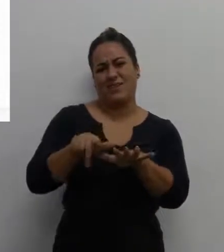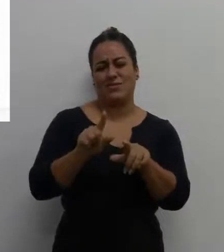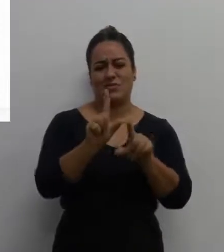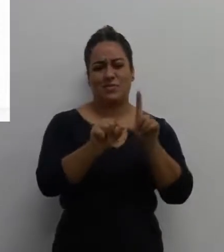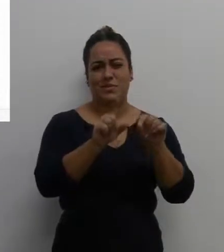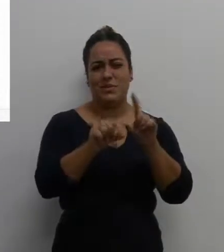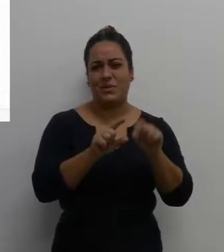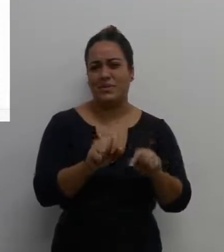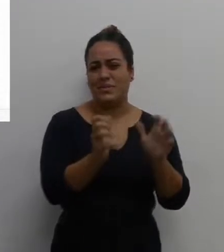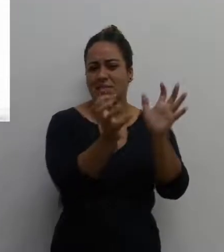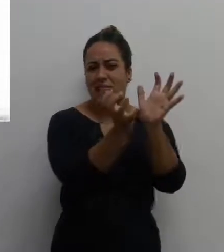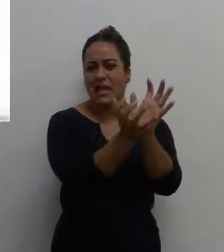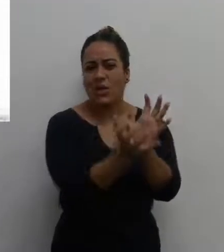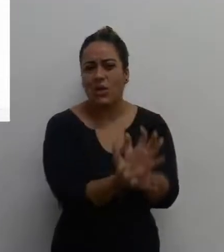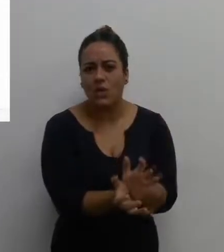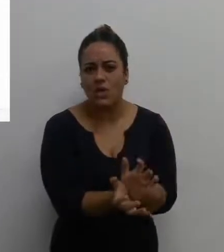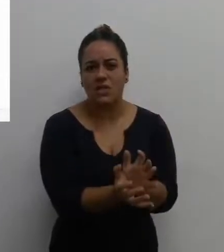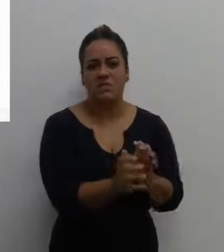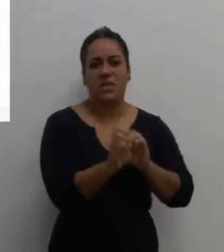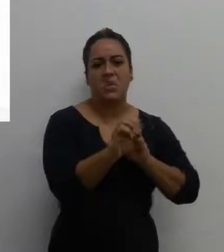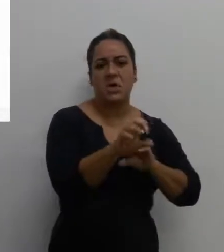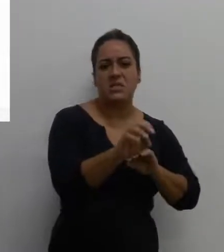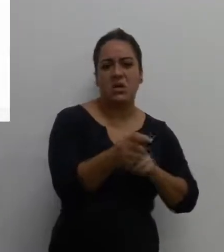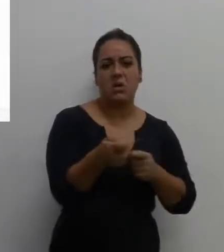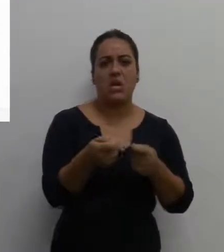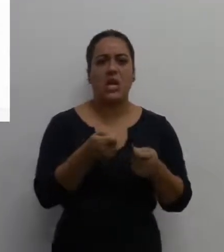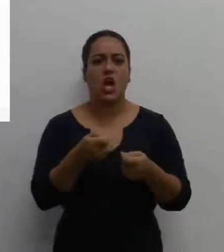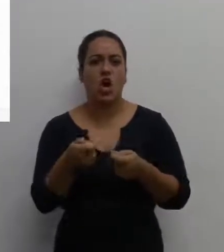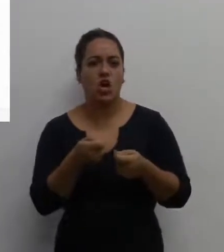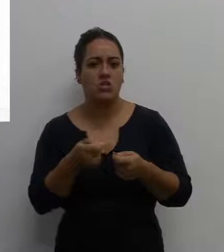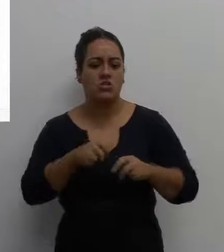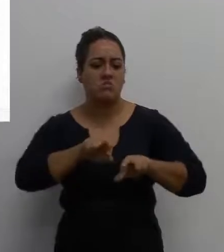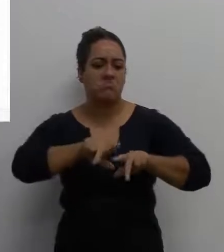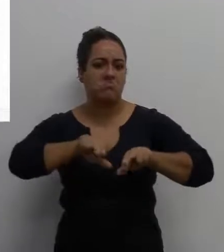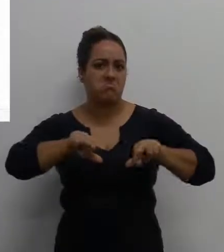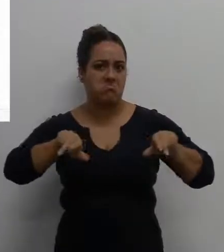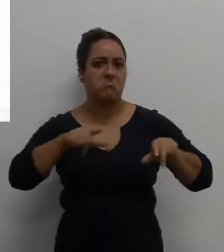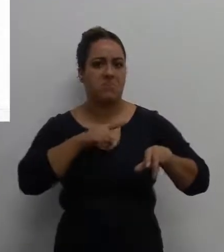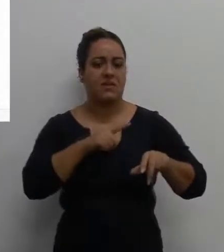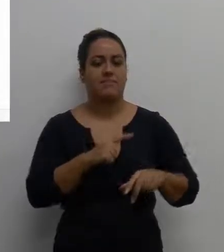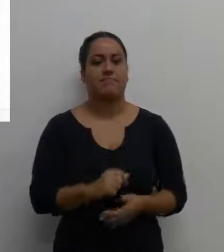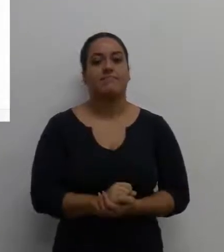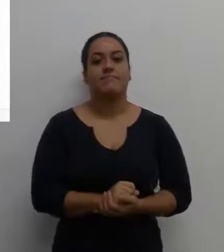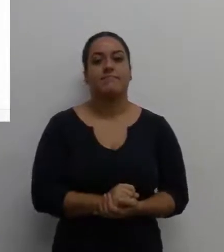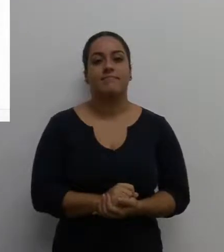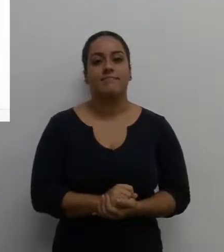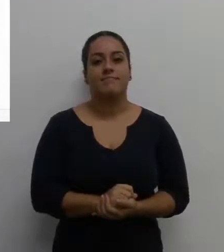várias opções, várias categorias também, educação, negócios, etc. Tá? Vamos adicionar